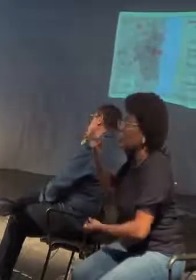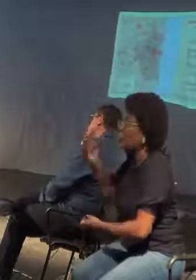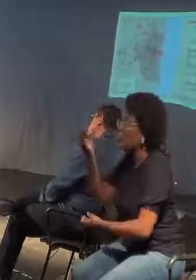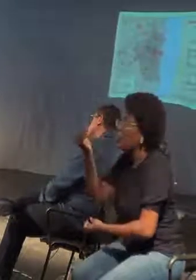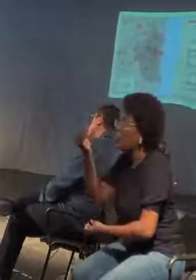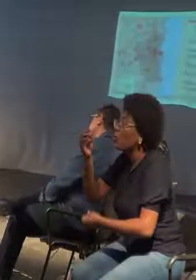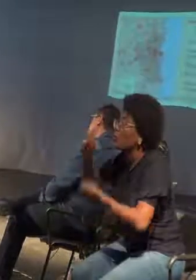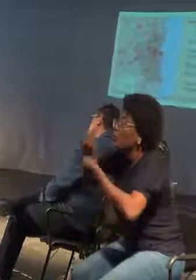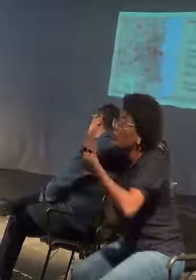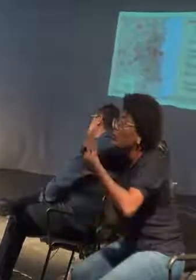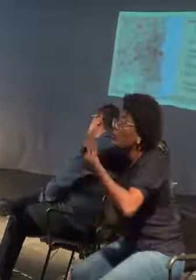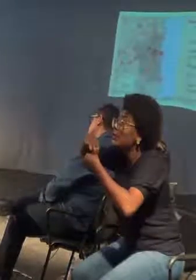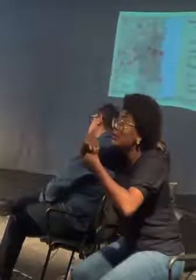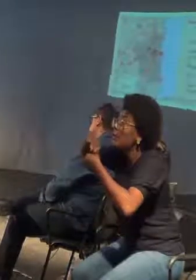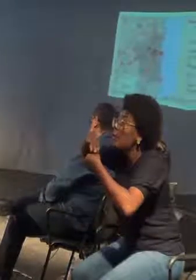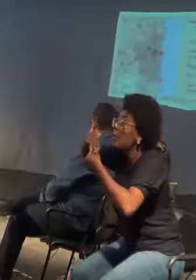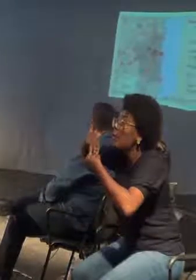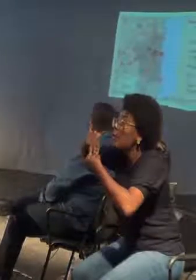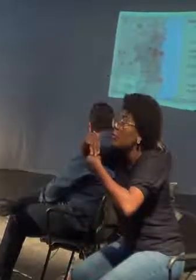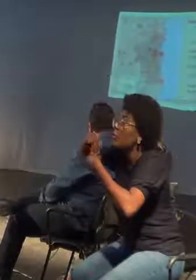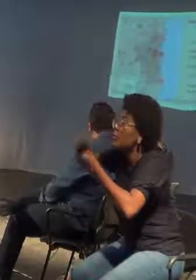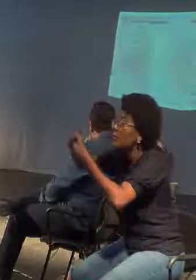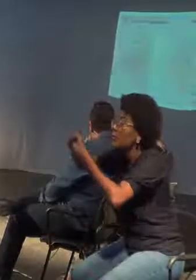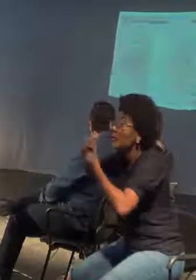Ilhéus lá atrás. Né?